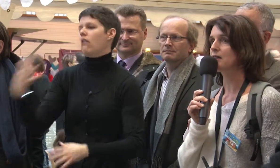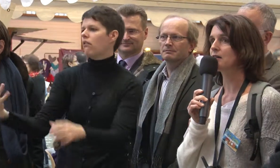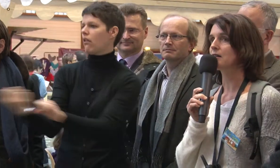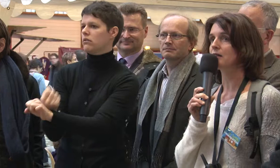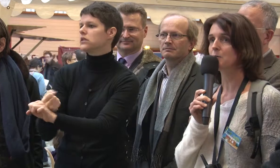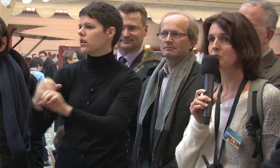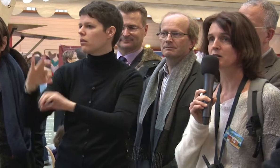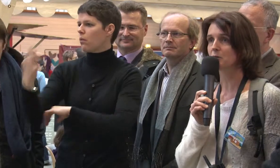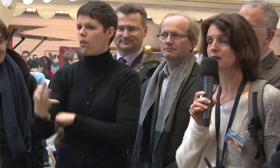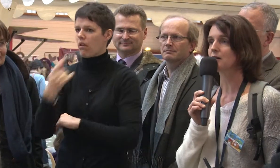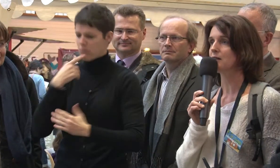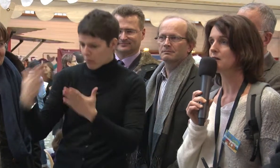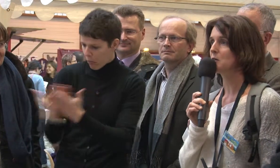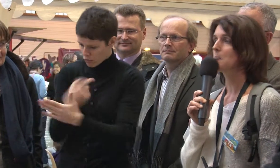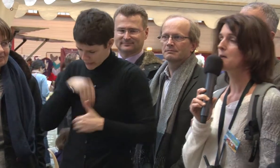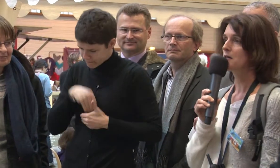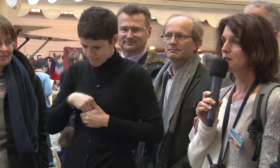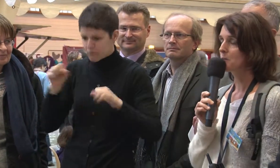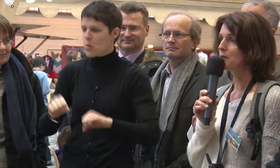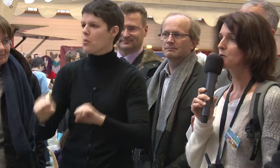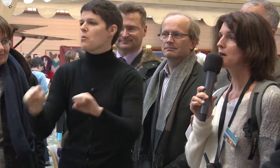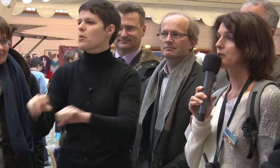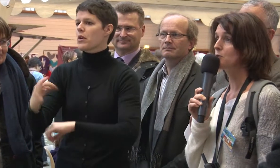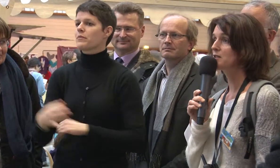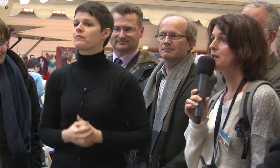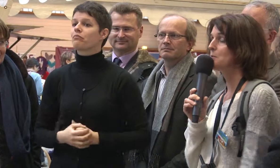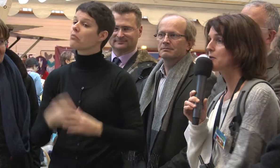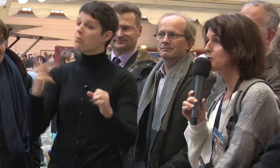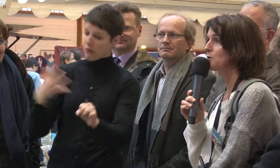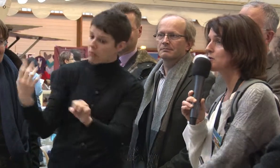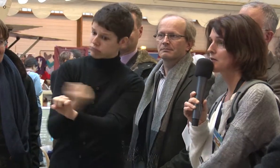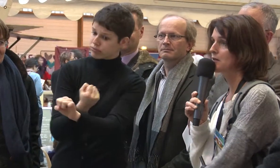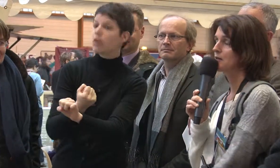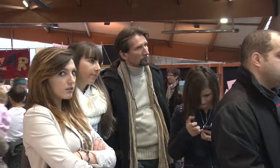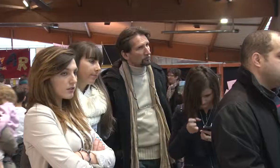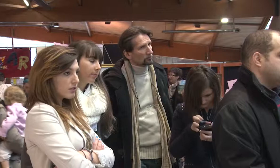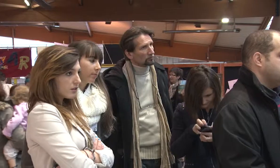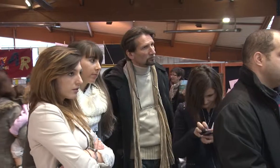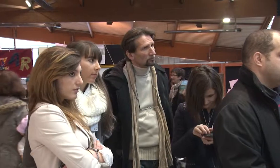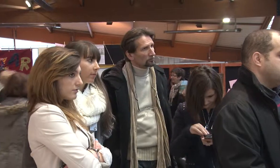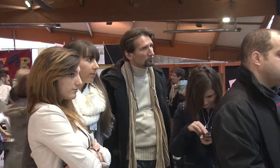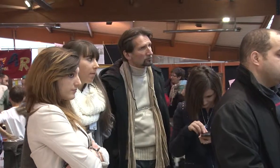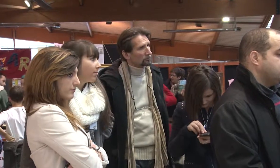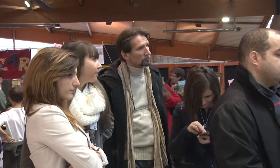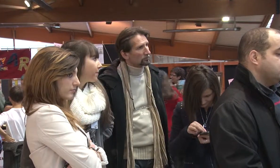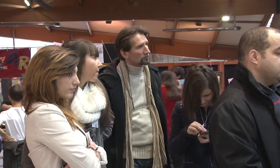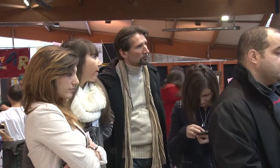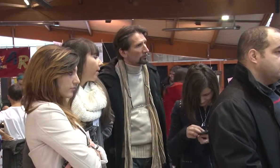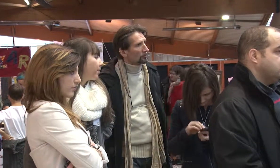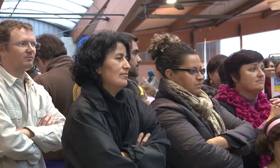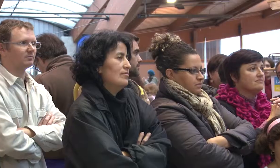réaliser des projets qu'on a. Parfois avec succès, parfois aussi, ça peut être des